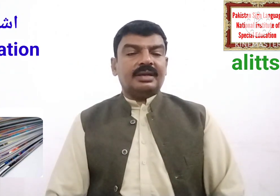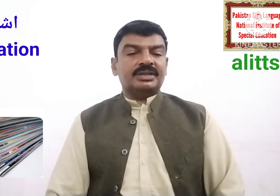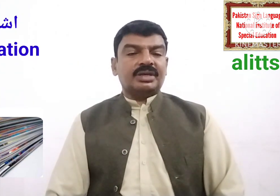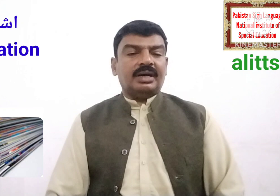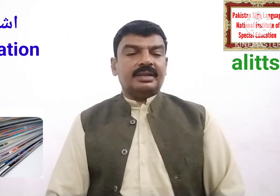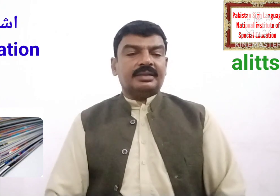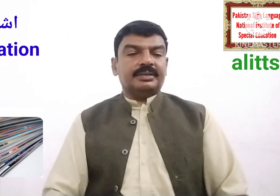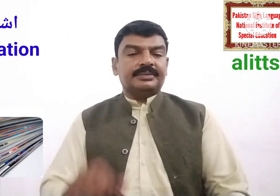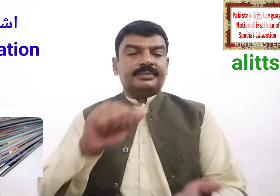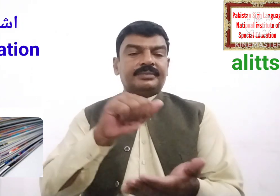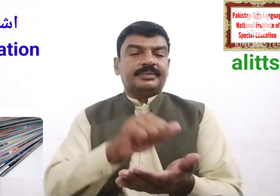ashaat,